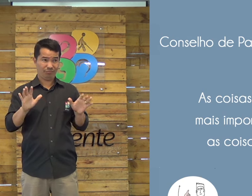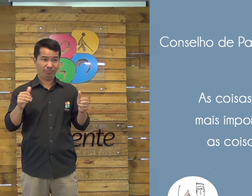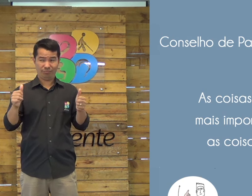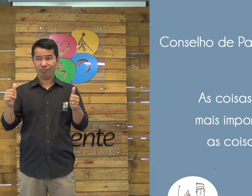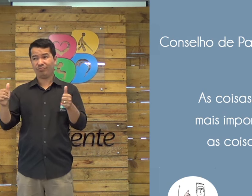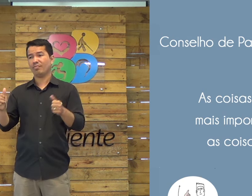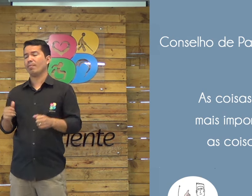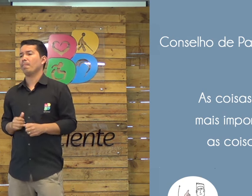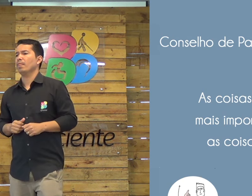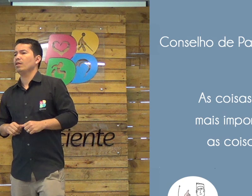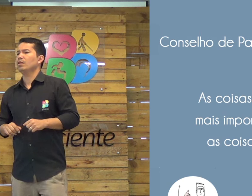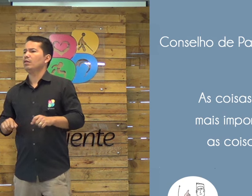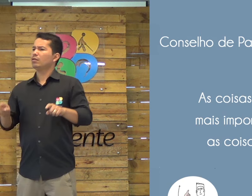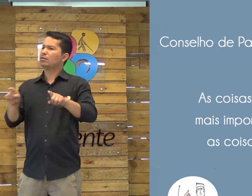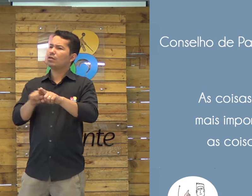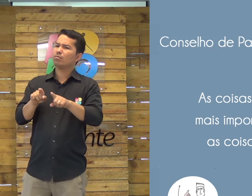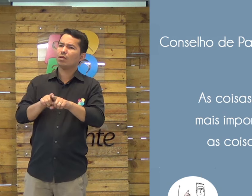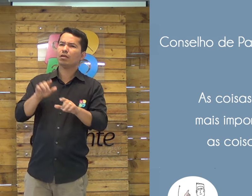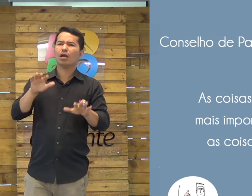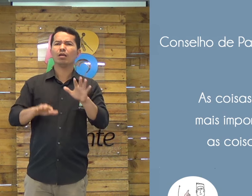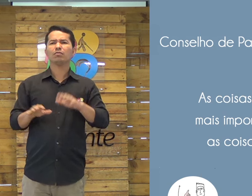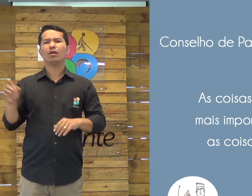Cuidado, tá?